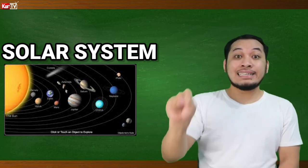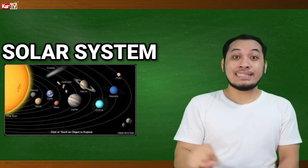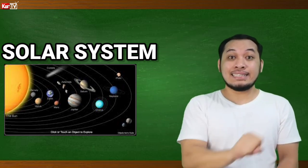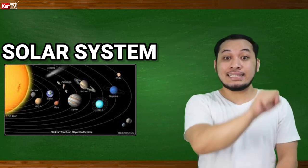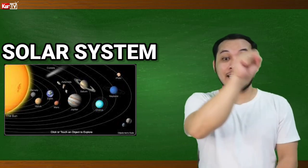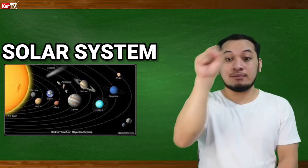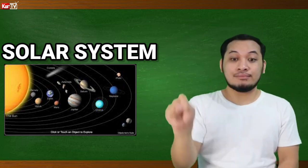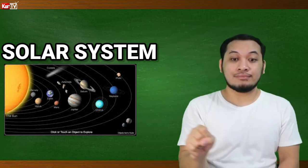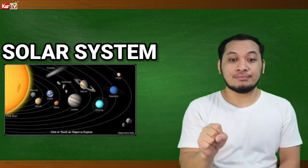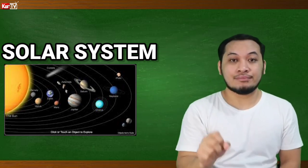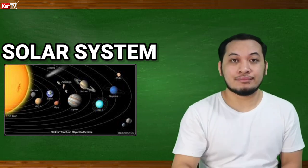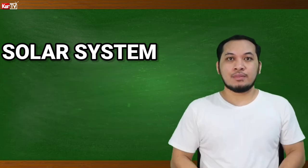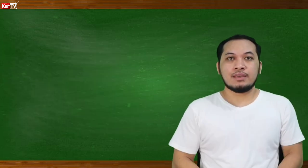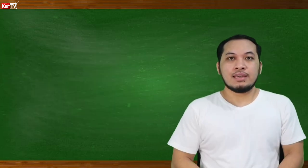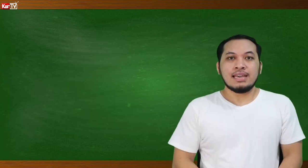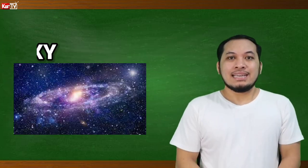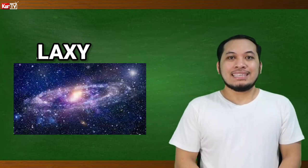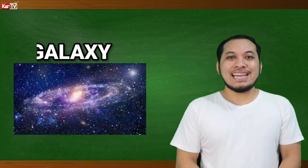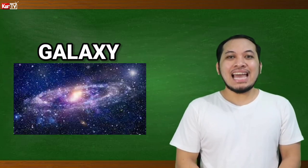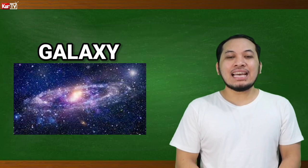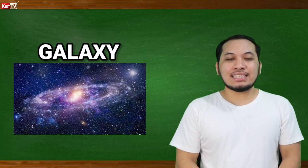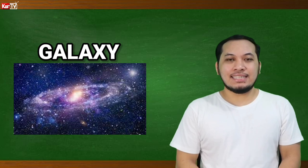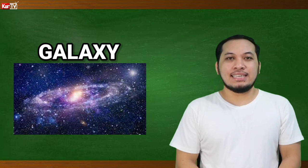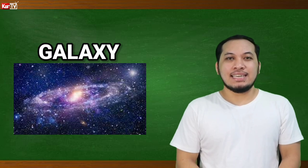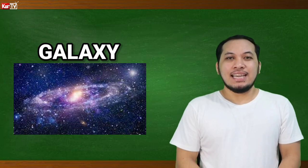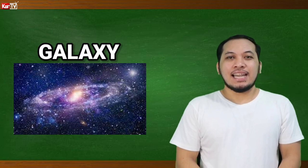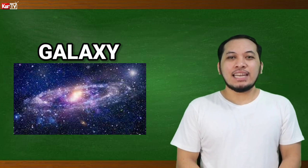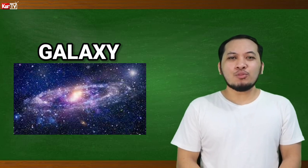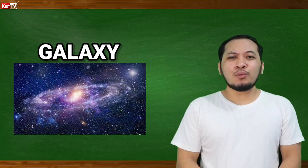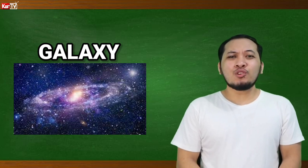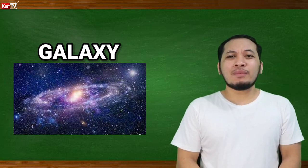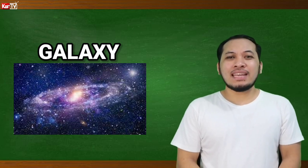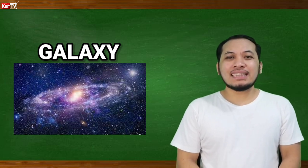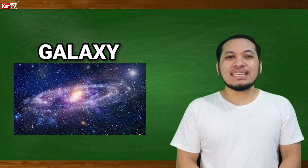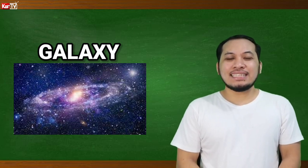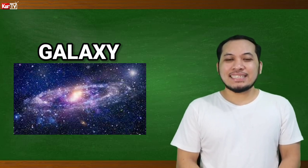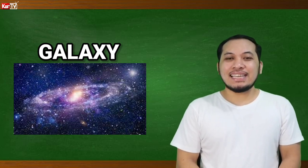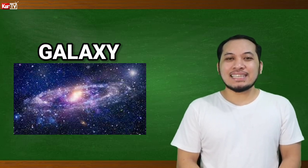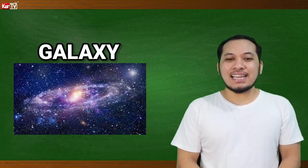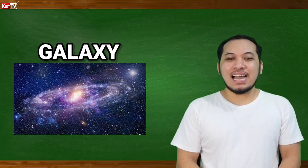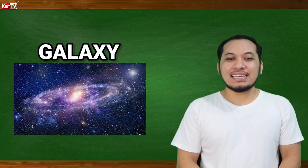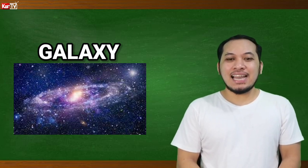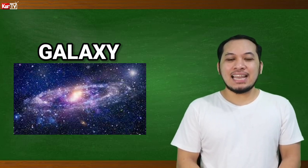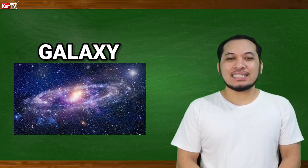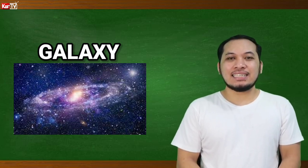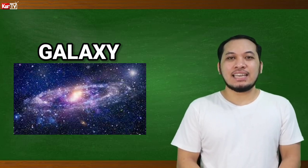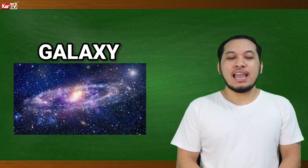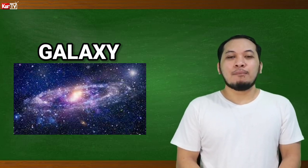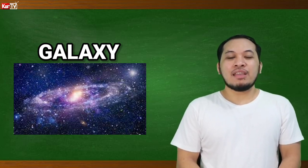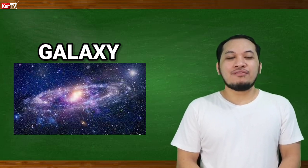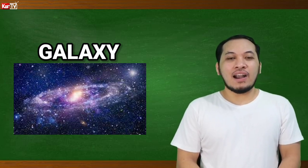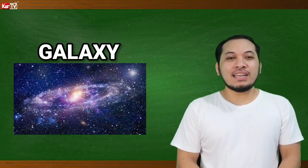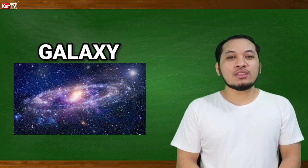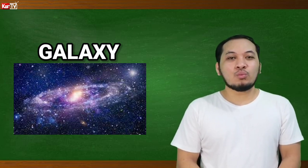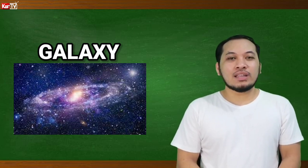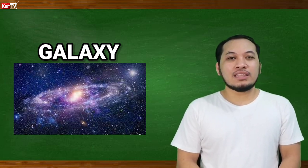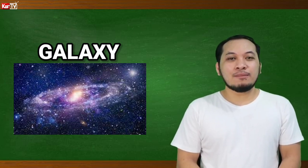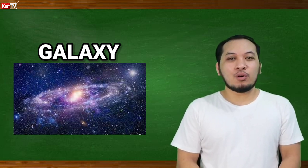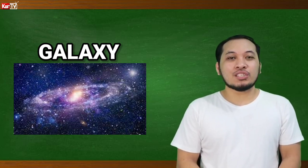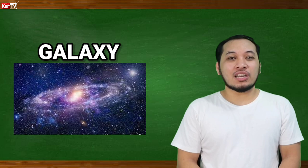system galaxy ganito po naman natin isisenyas ang galaxy may variant 1 din po at saka